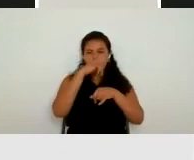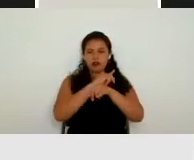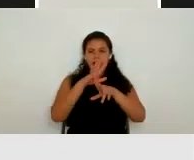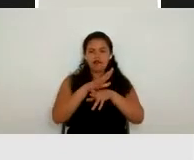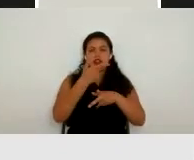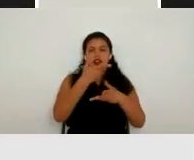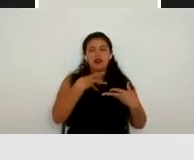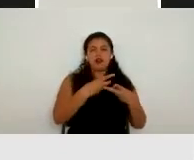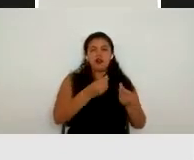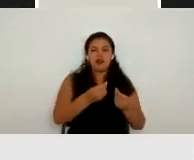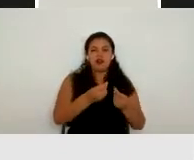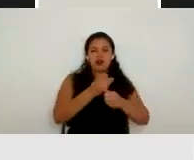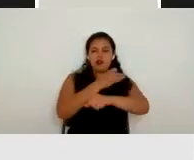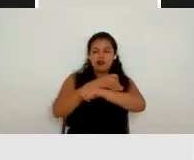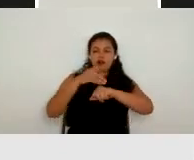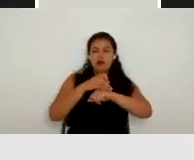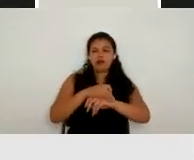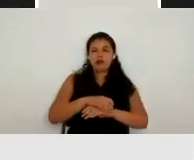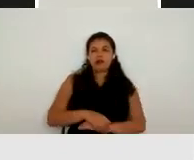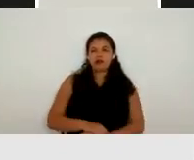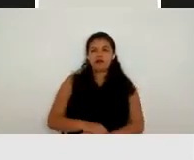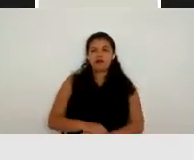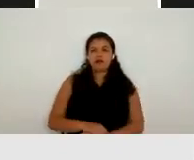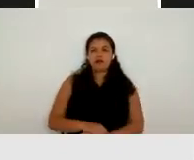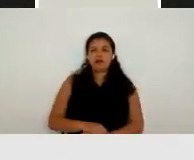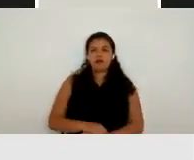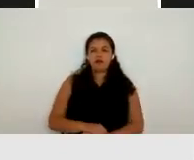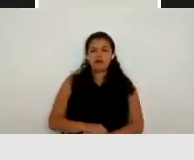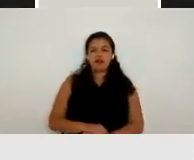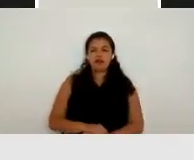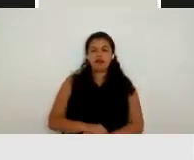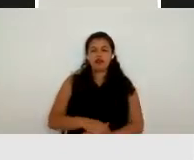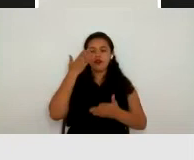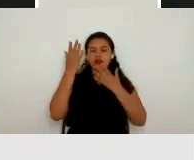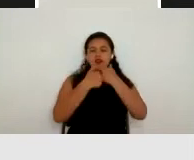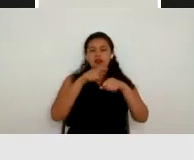familiar que no los teníamos en el estudio socioeconómico de origen